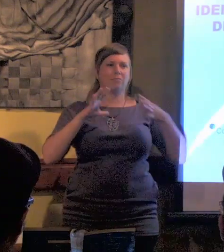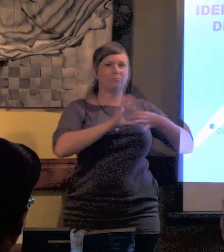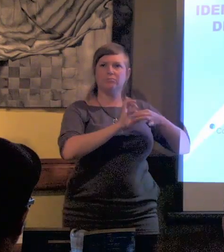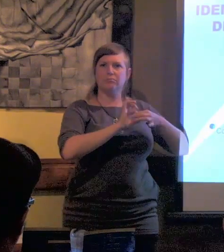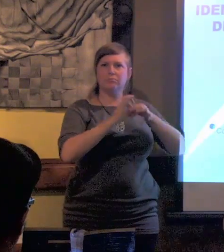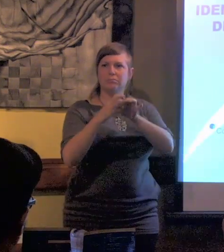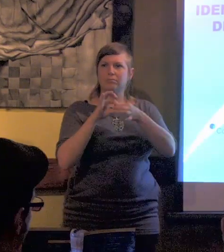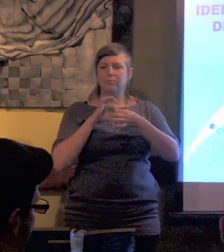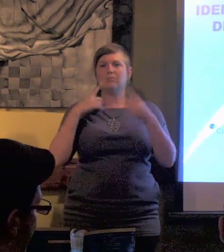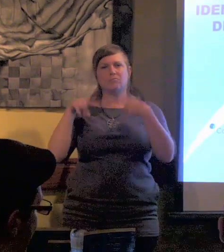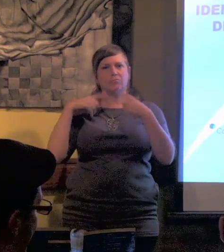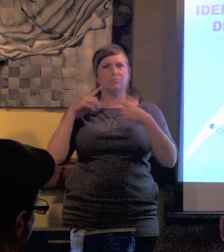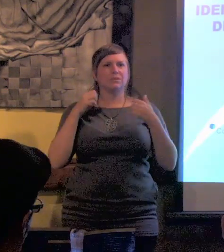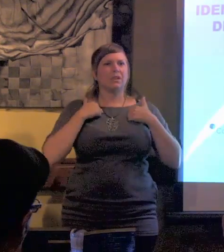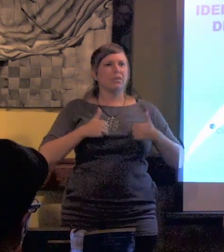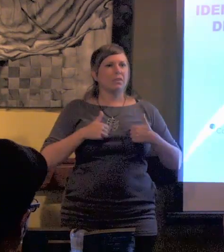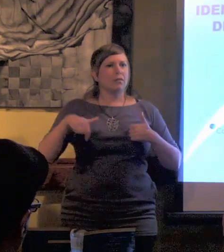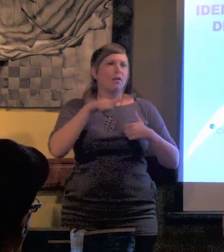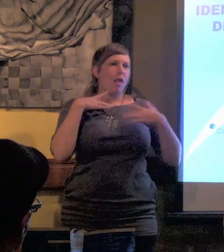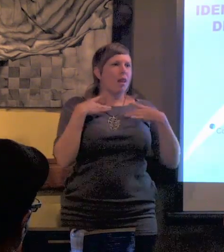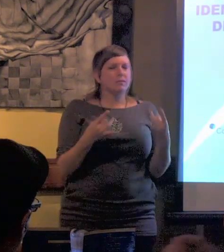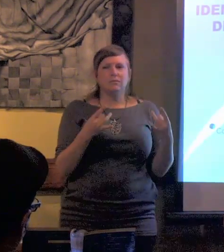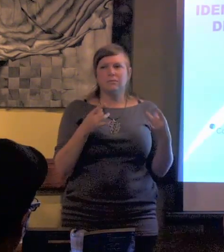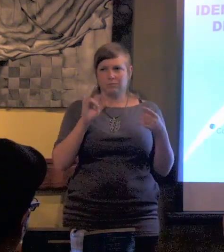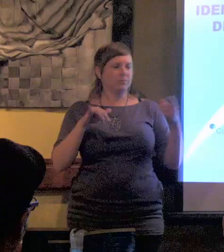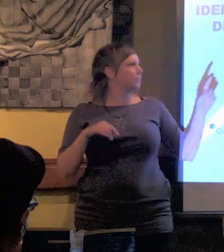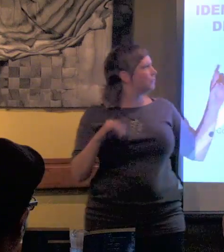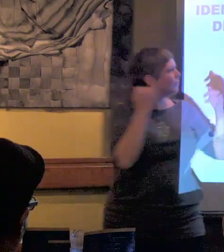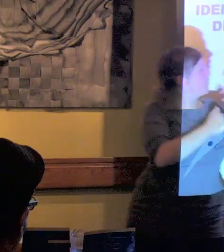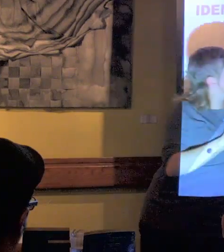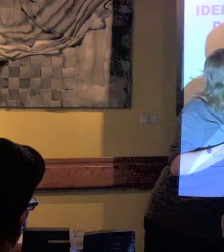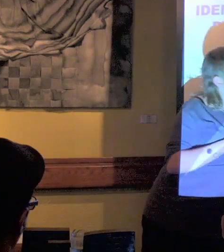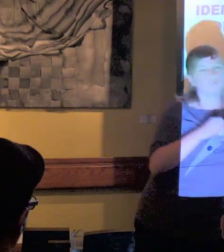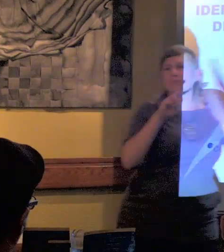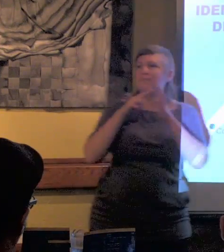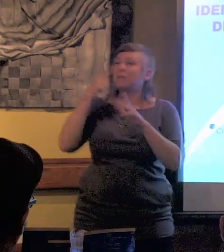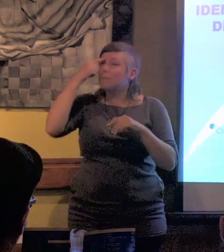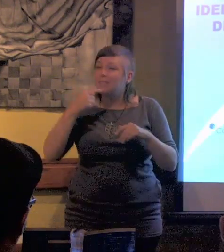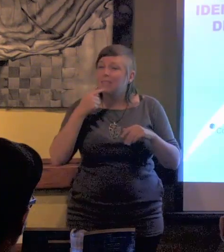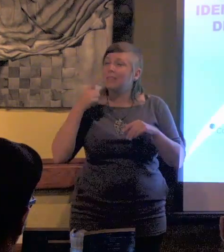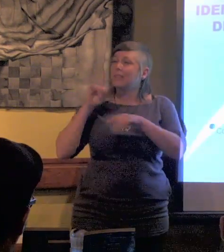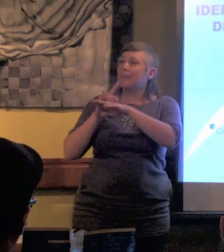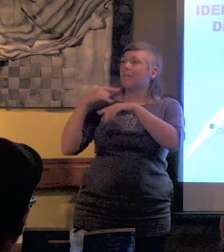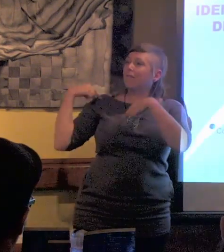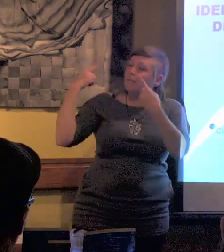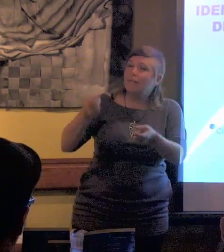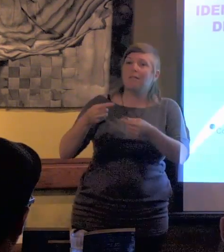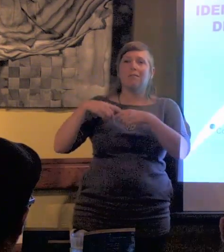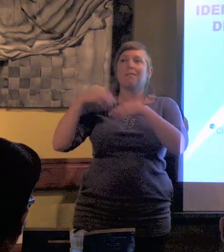vraiment intériorisé et il ne veut plus faire de disque, mais aussitôt que la personne sourde se joint à la communication, il va commencer à signer